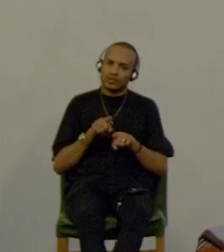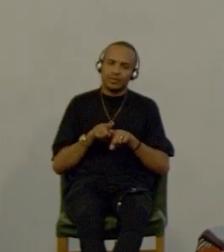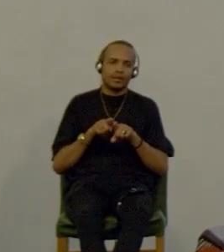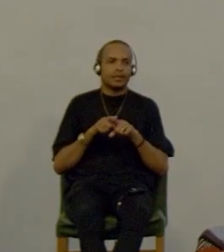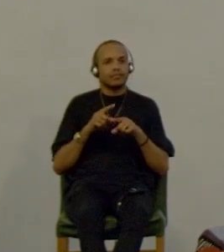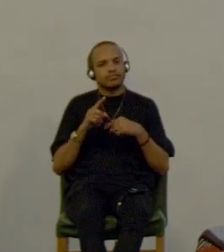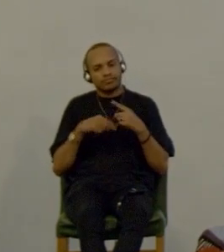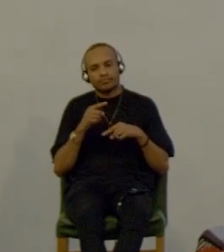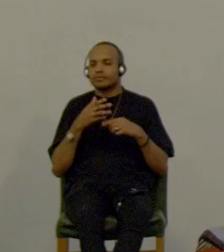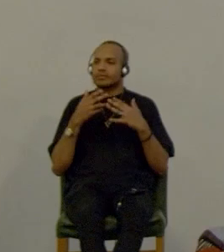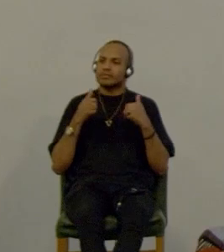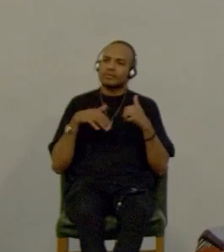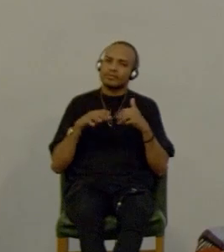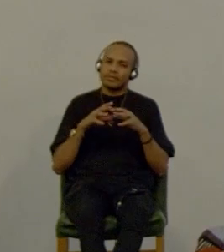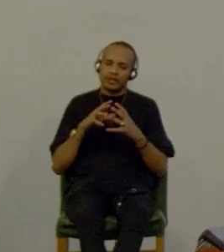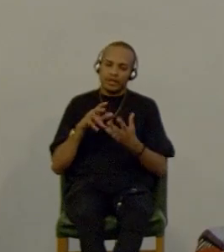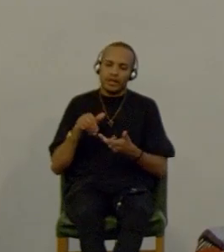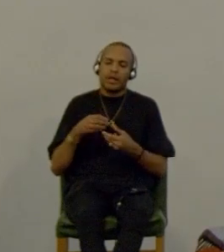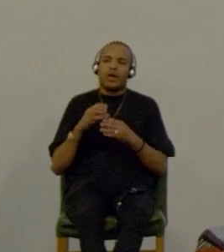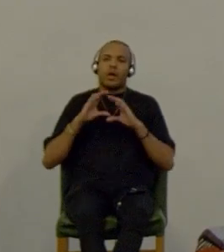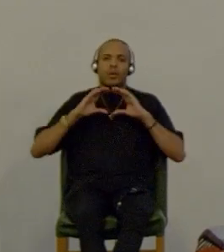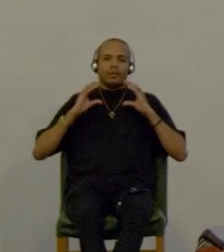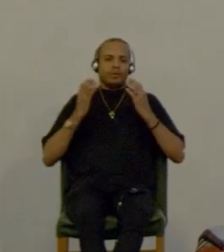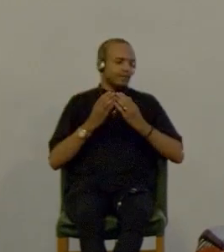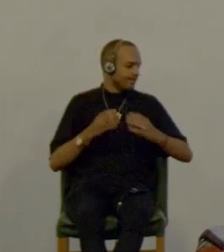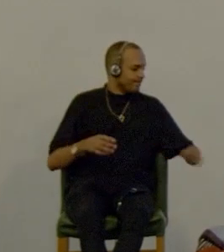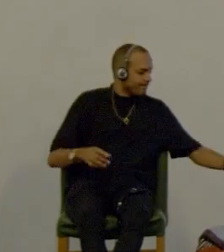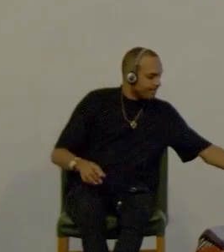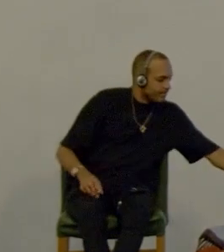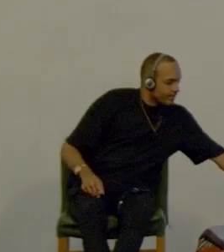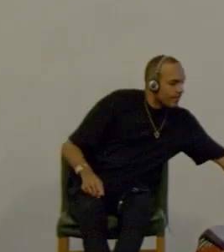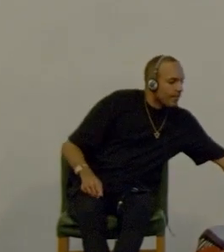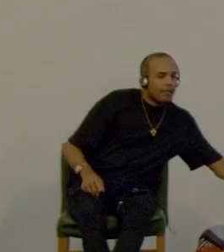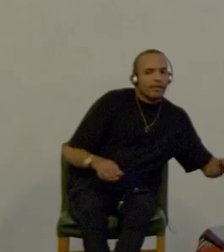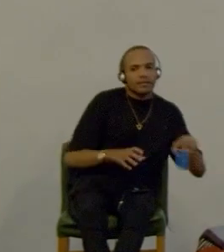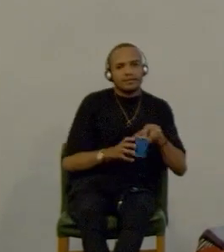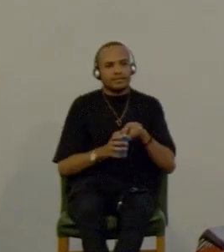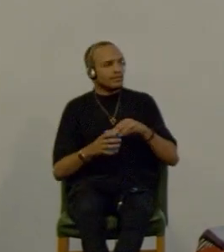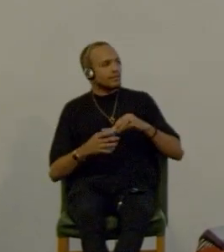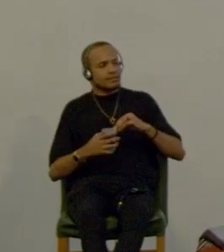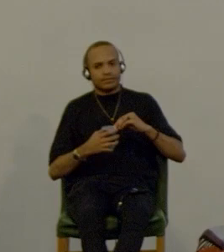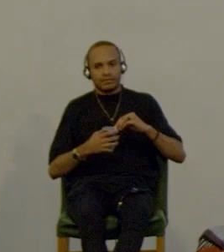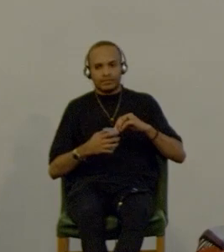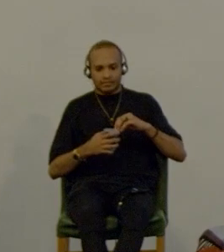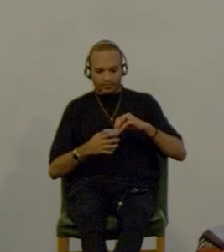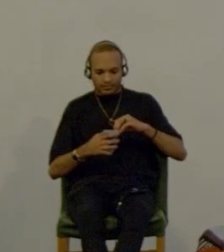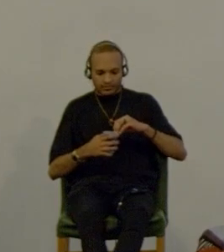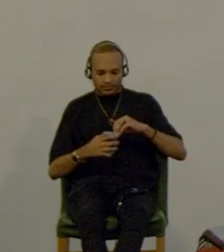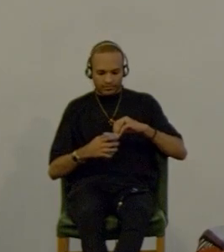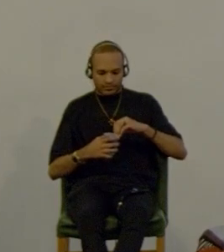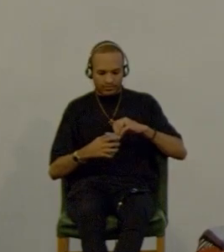gestos regenerativos da terra como comunidade, apontando, quiçá, para um futuro ancestral, como nos relembra